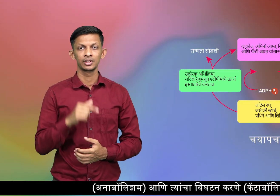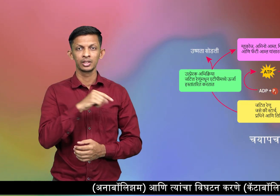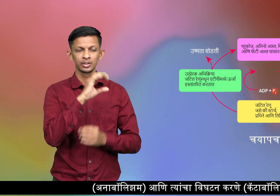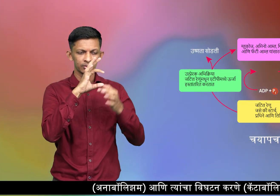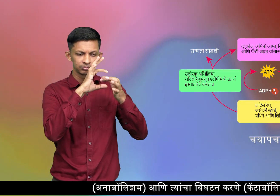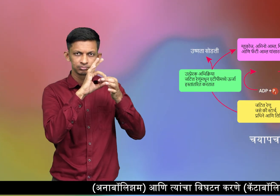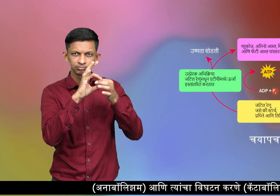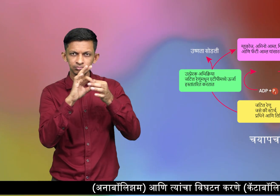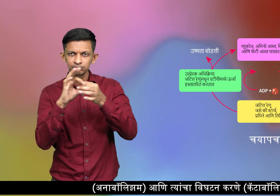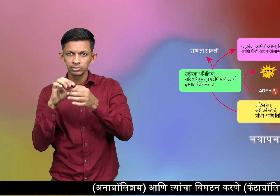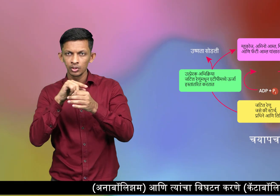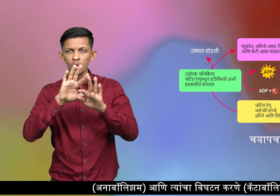करणे, कॅटाबॉलिझम.